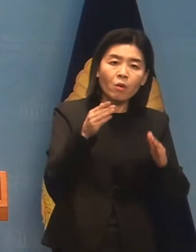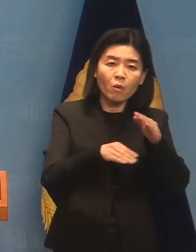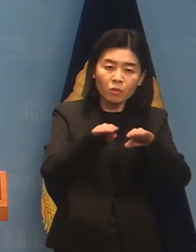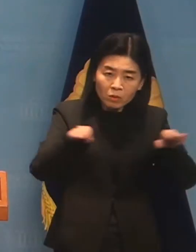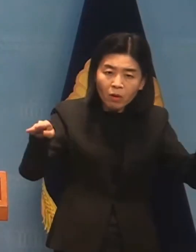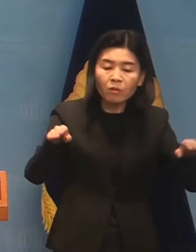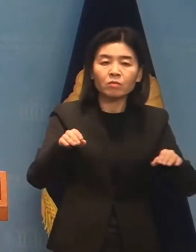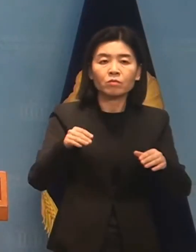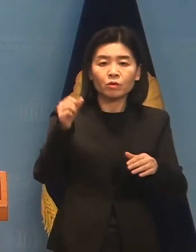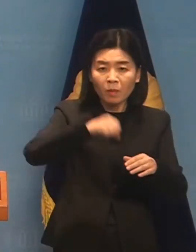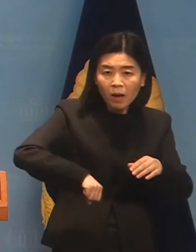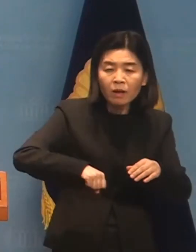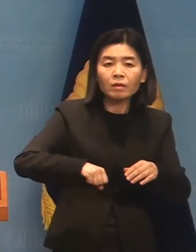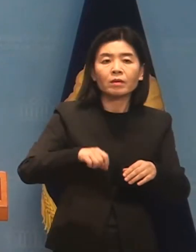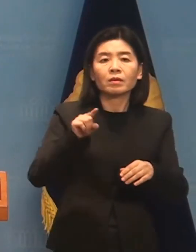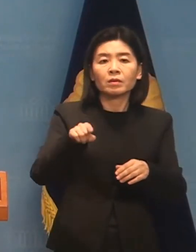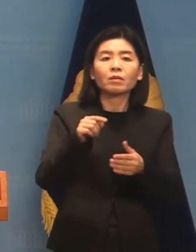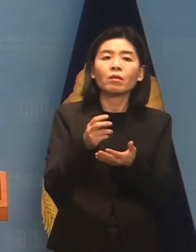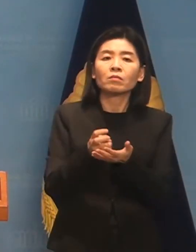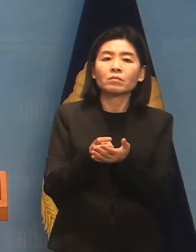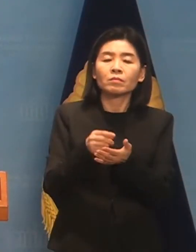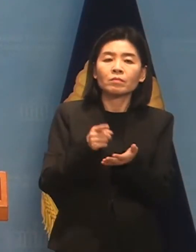사항으로 보고 생각을